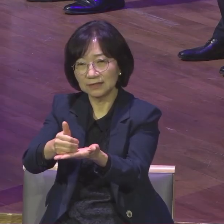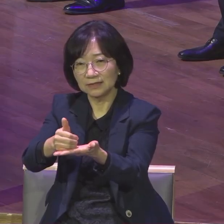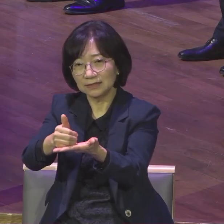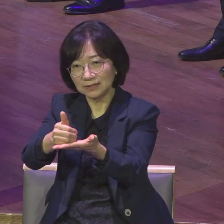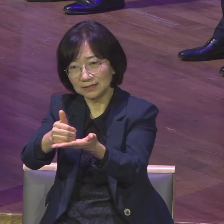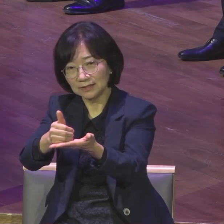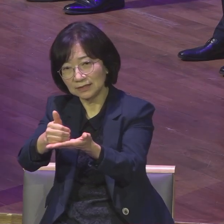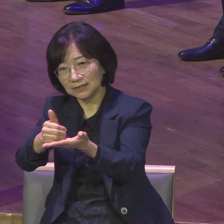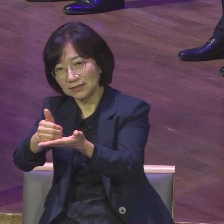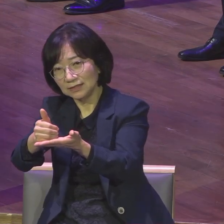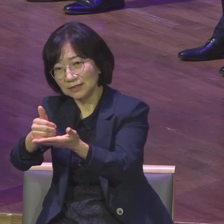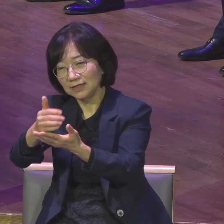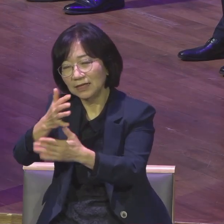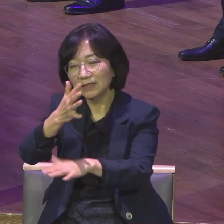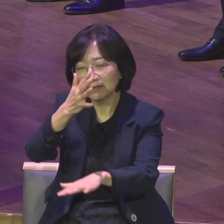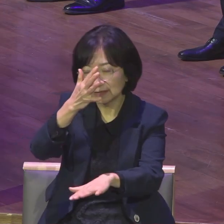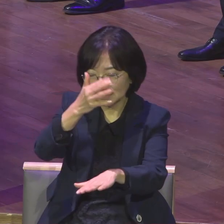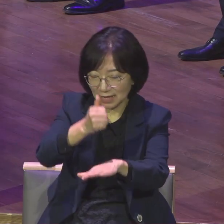그리스도시니.